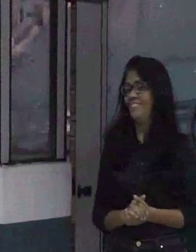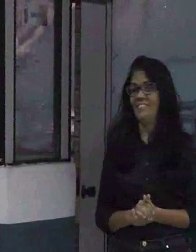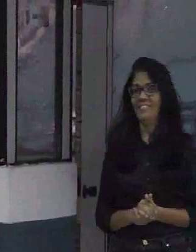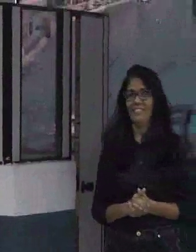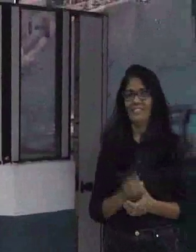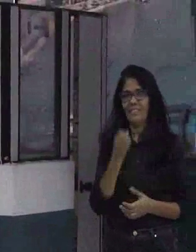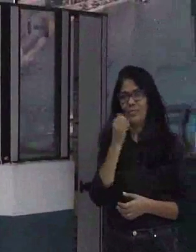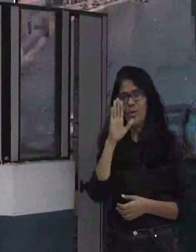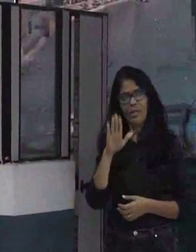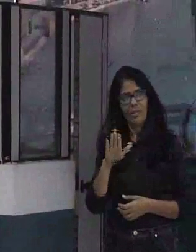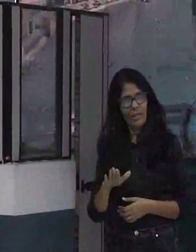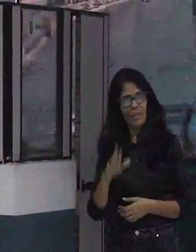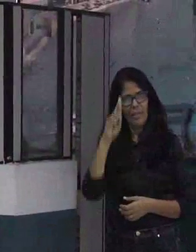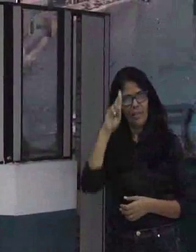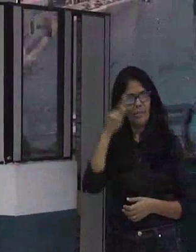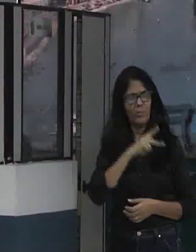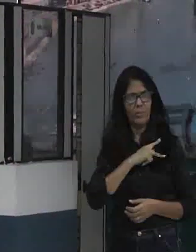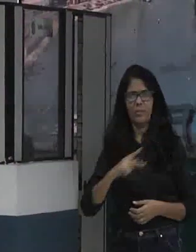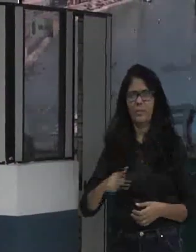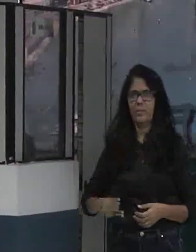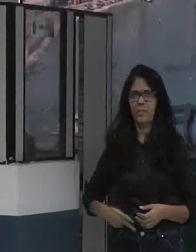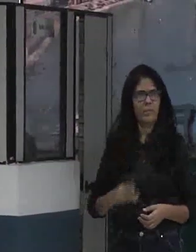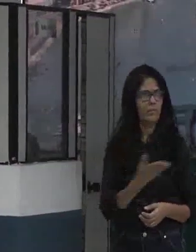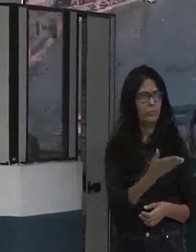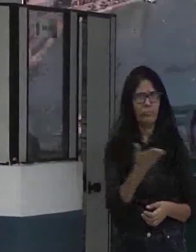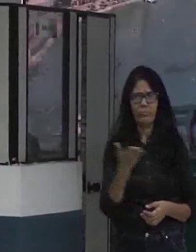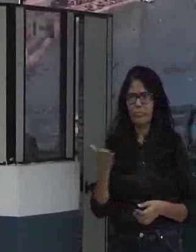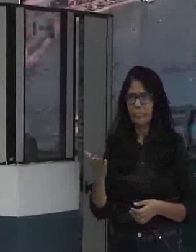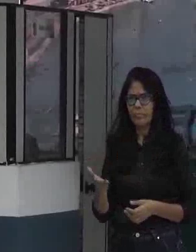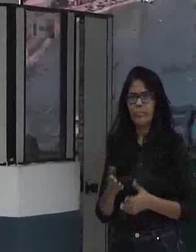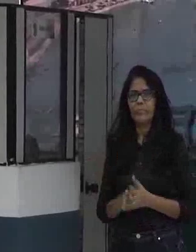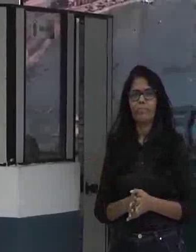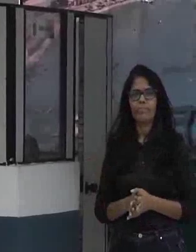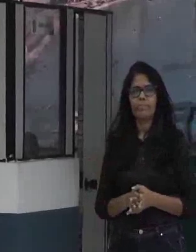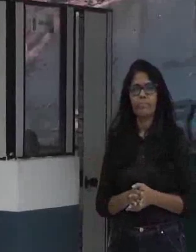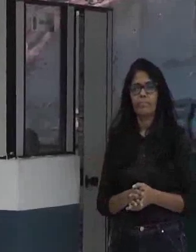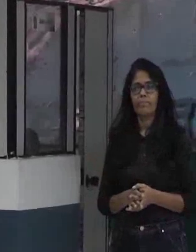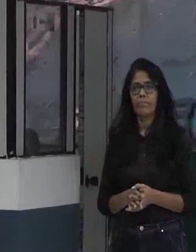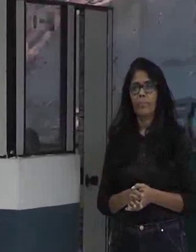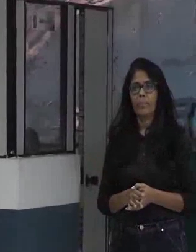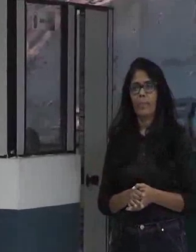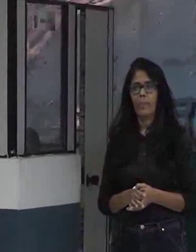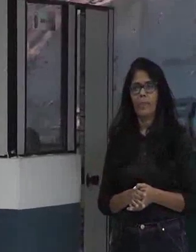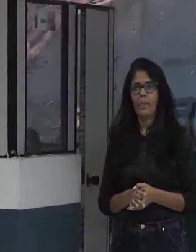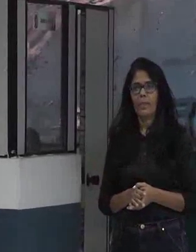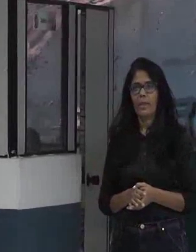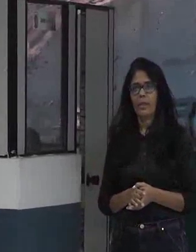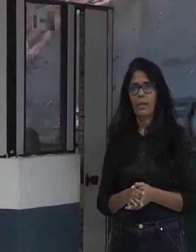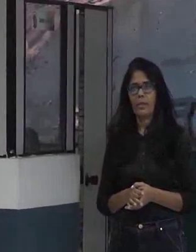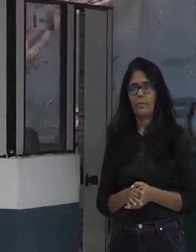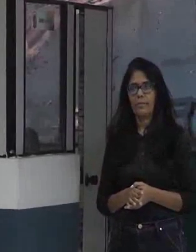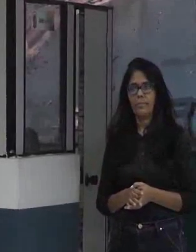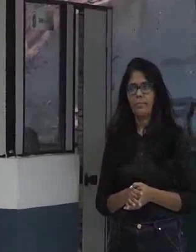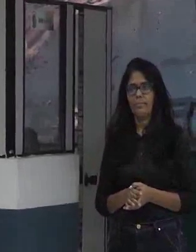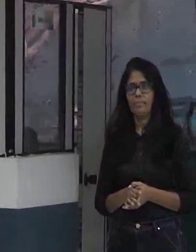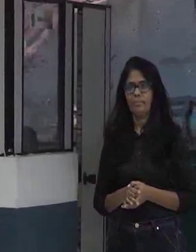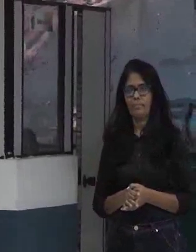Boa tarde, senhor presidente. Boa tarde, companheiros, parcela da sociedade. Boa tarde a todos. O que me